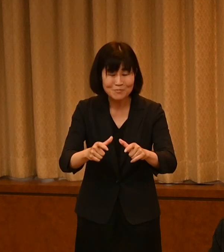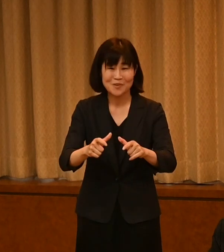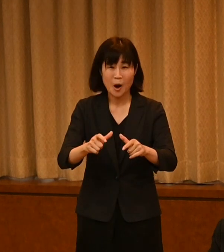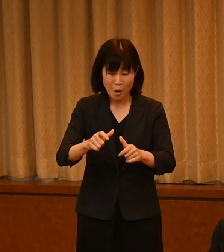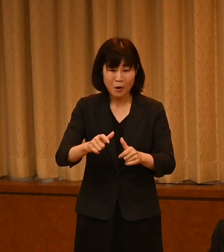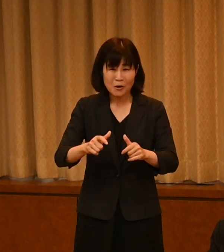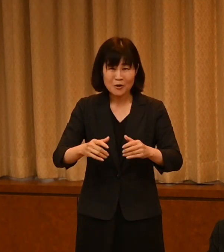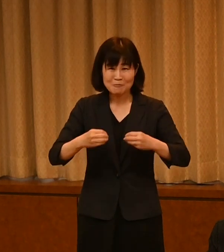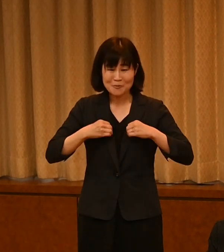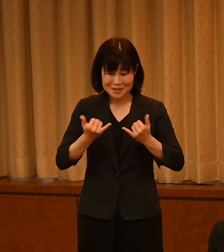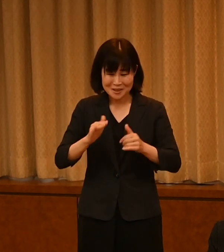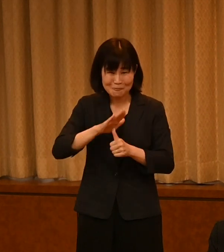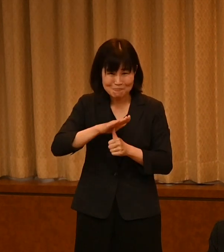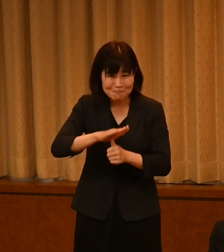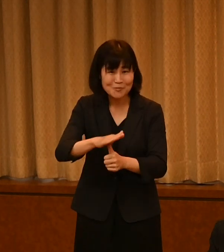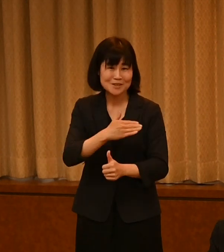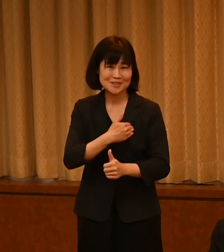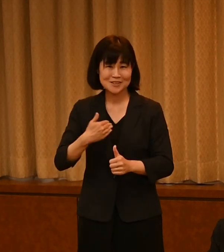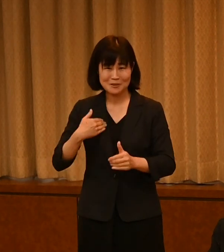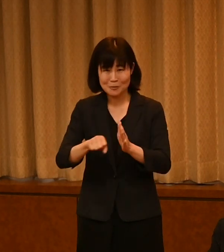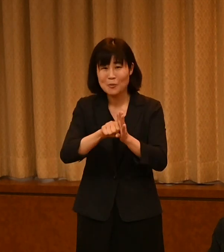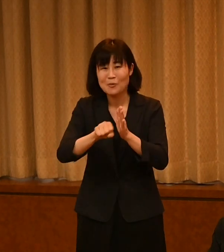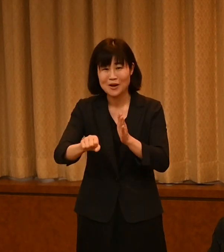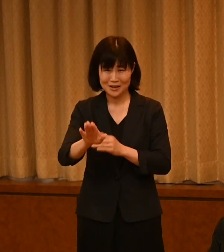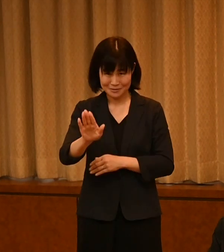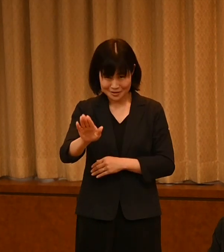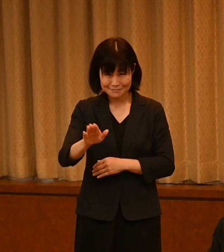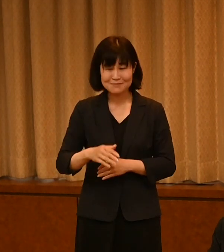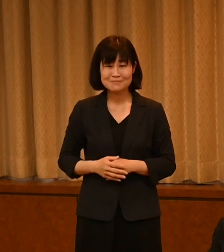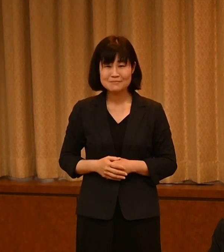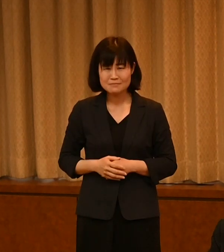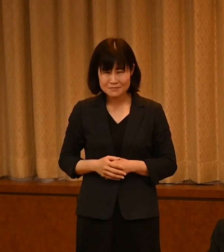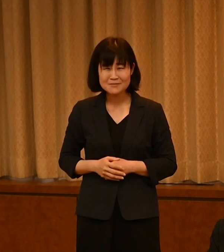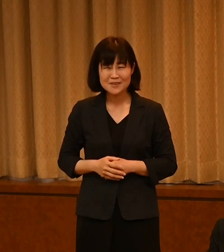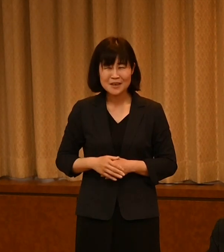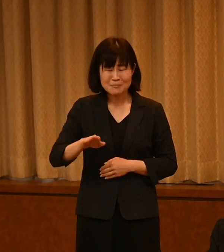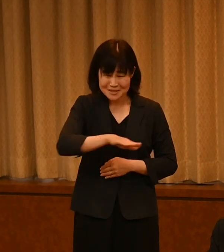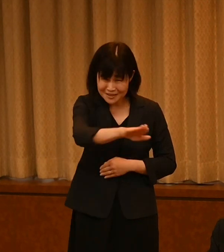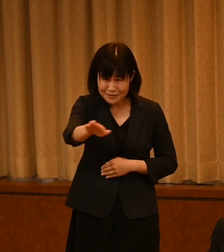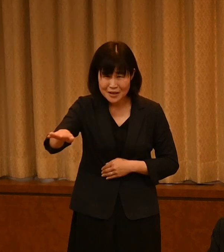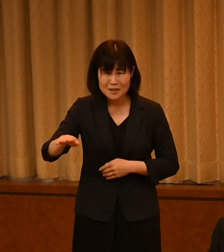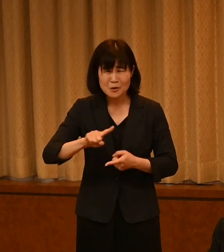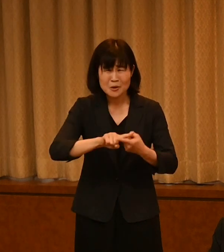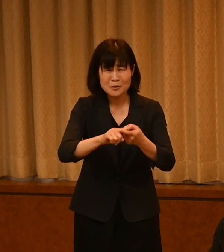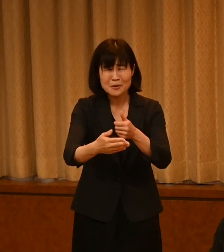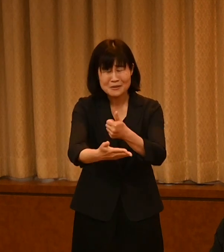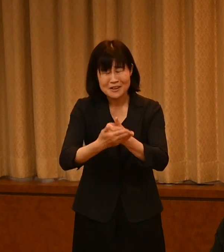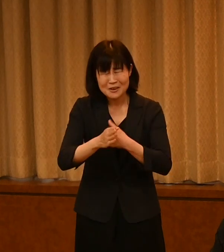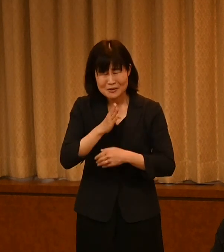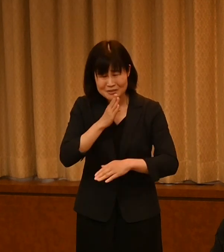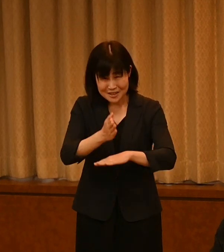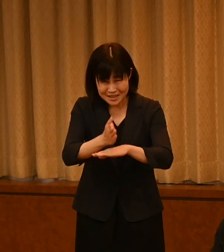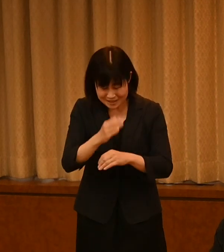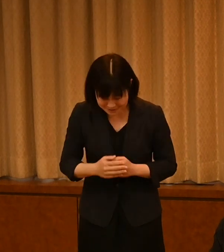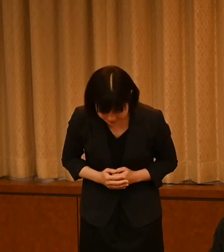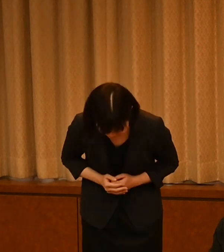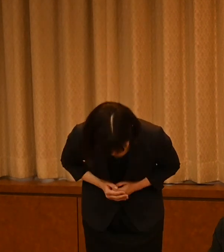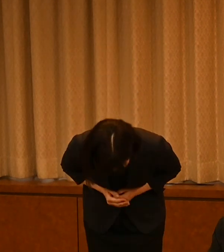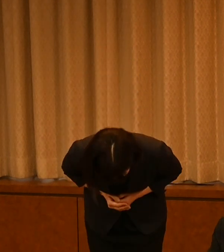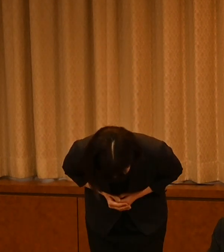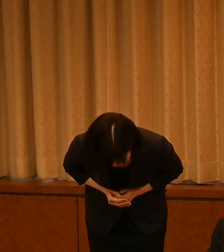抑え込むことができたものと考えております。皆様のご協力にまず深く感謝を申し上げます